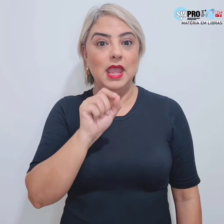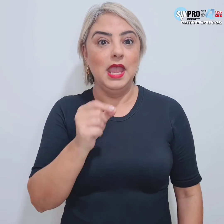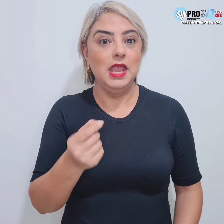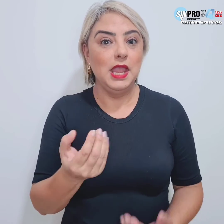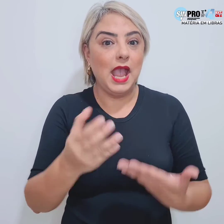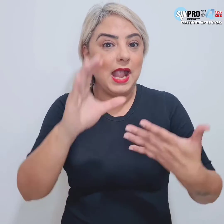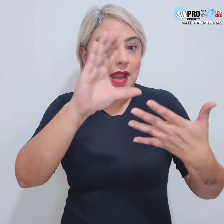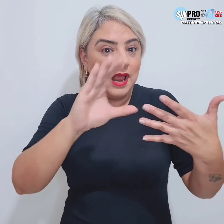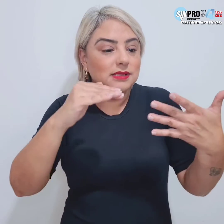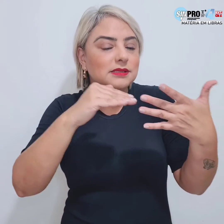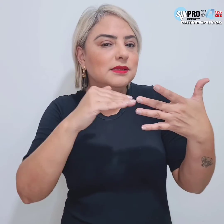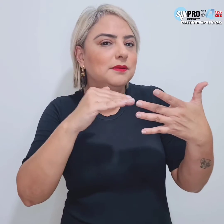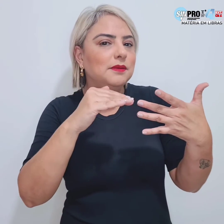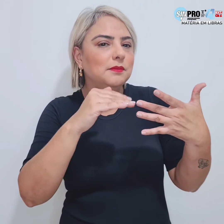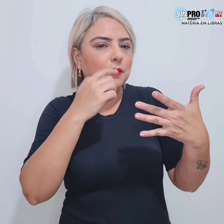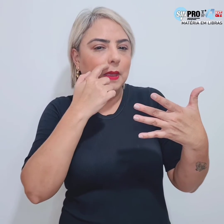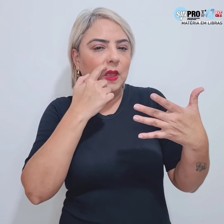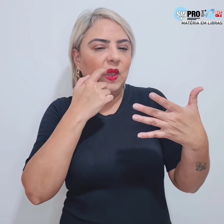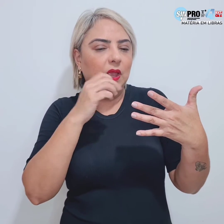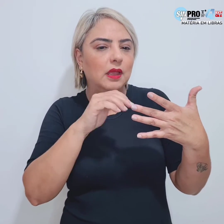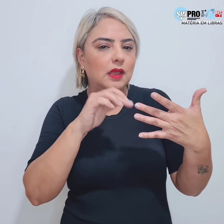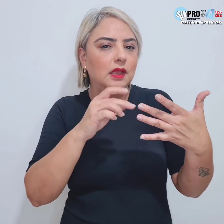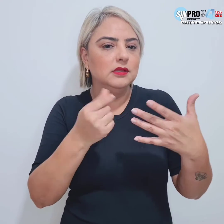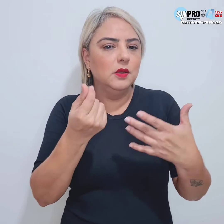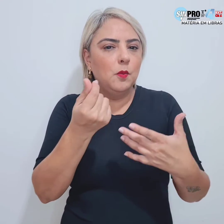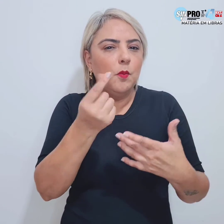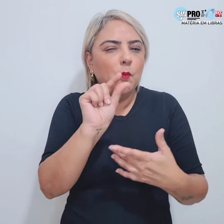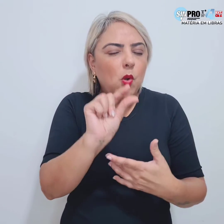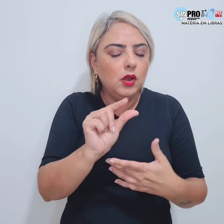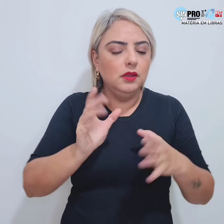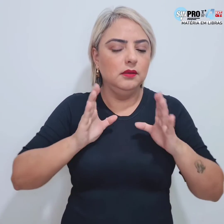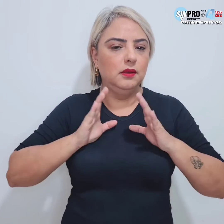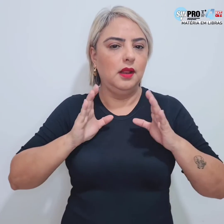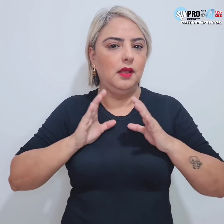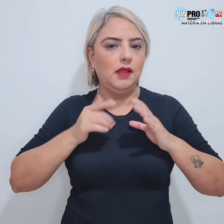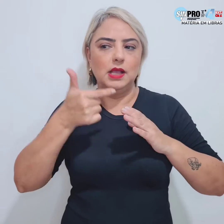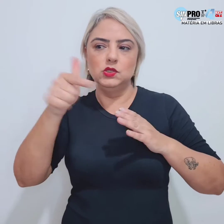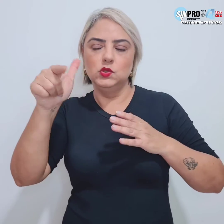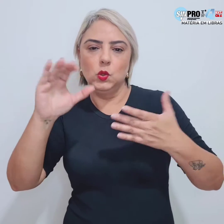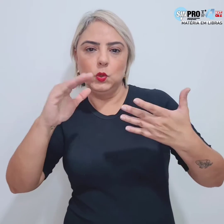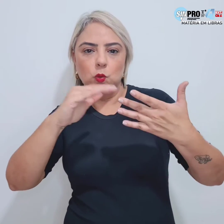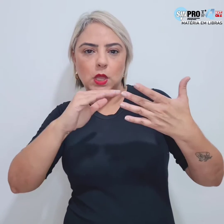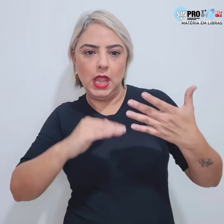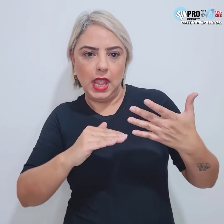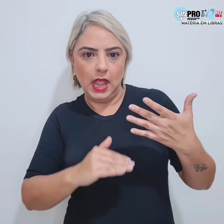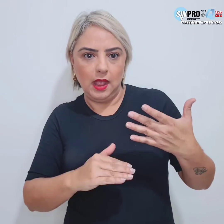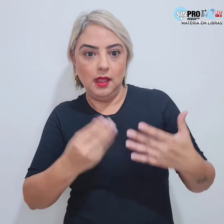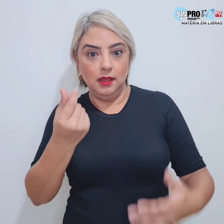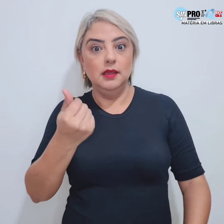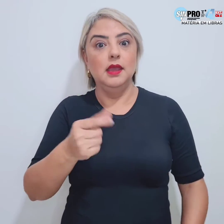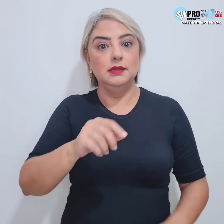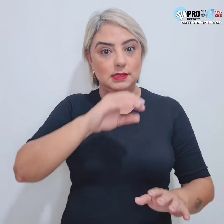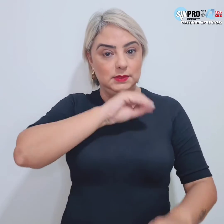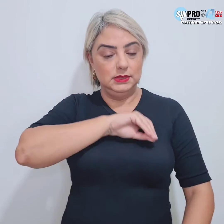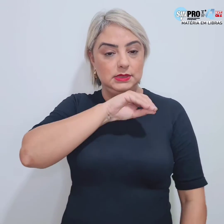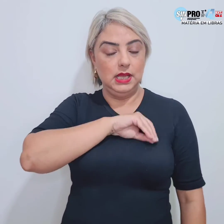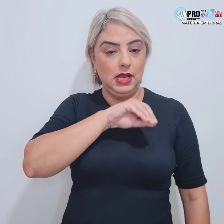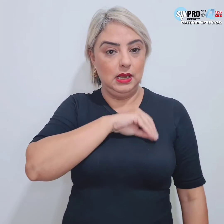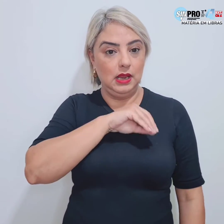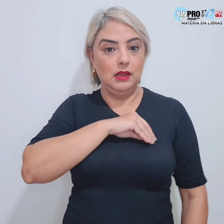classe média, um pouco mais endinheirada do que as demais classes assalariadas, autônomas